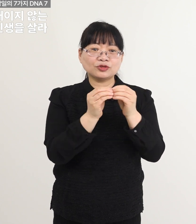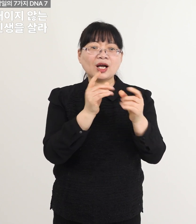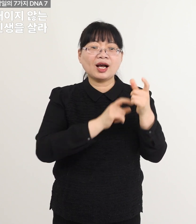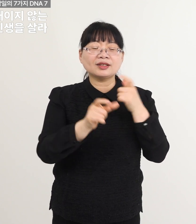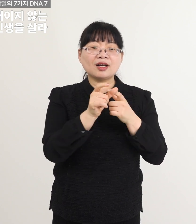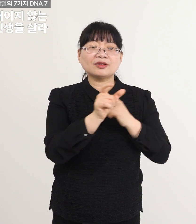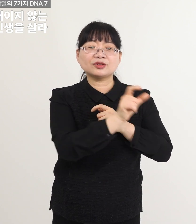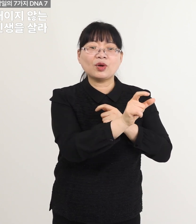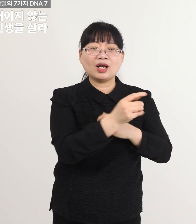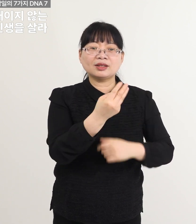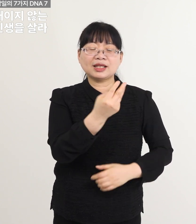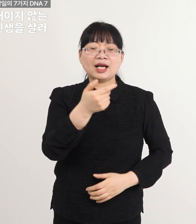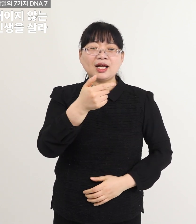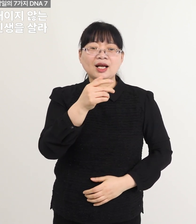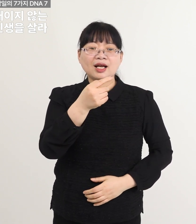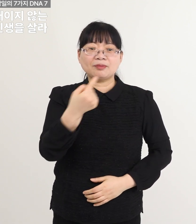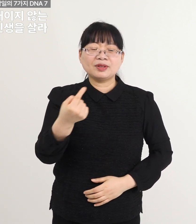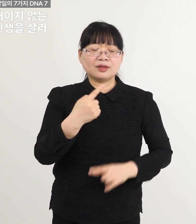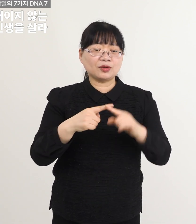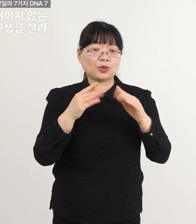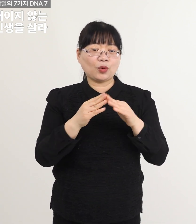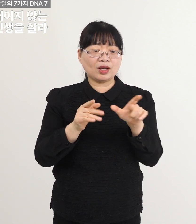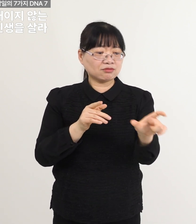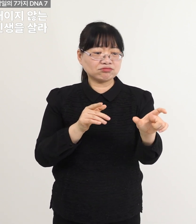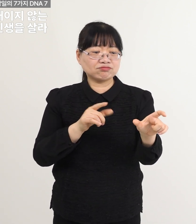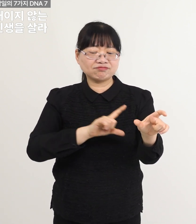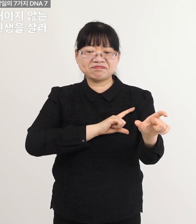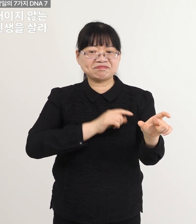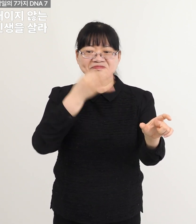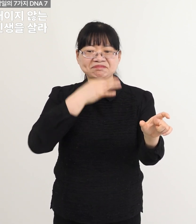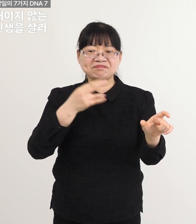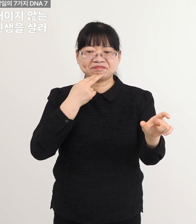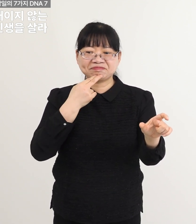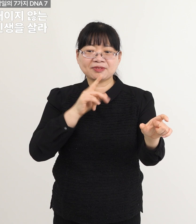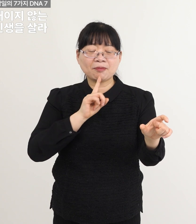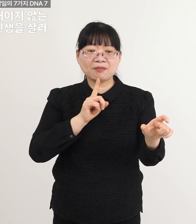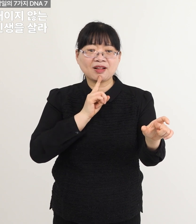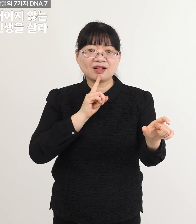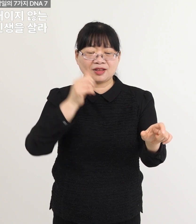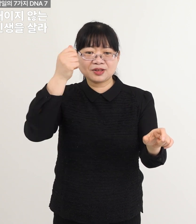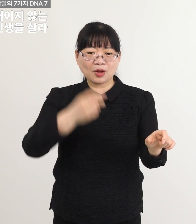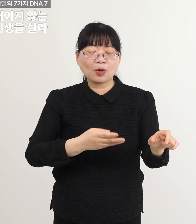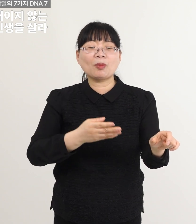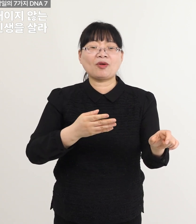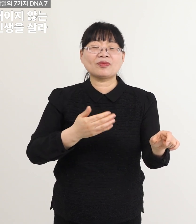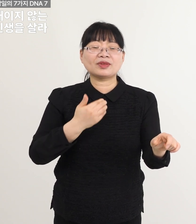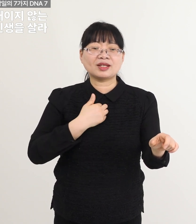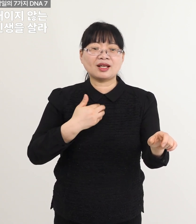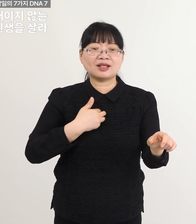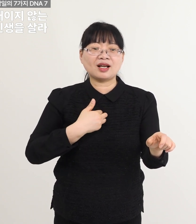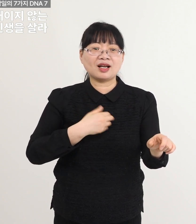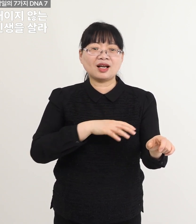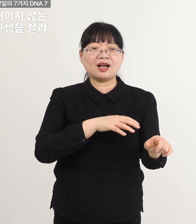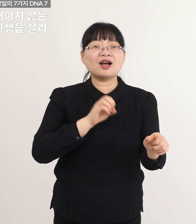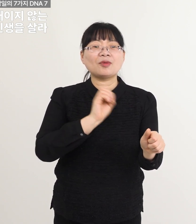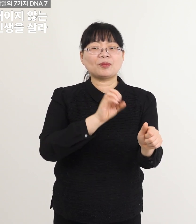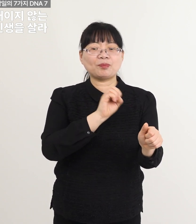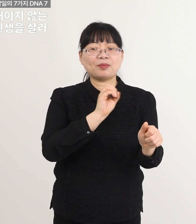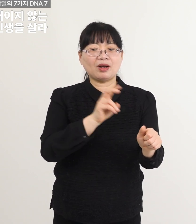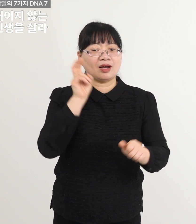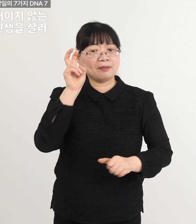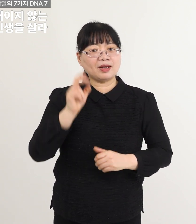놓지 거기 삼일교회라는 이름 의미 없다. 이런 말씀을 제가 여러분들에게 종종 할